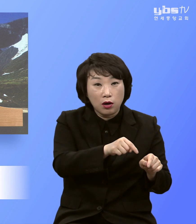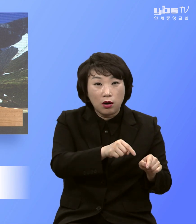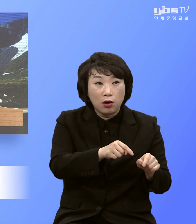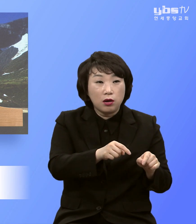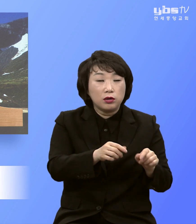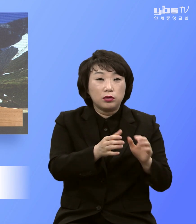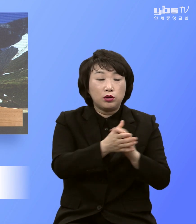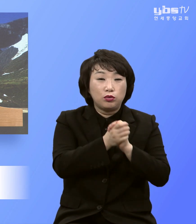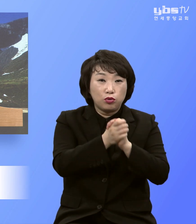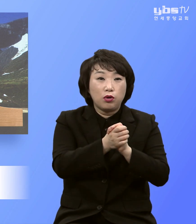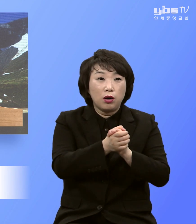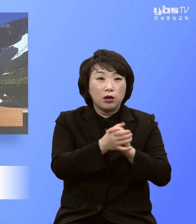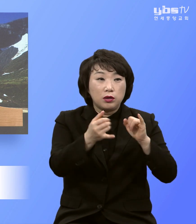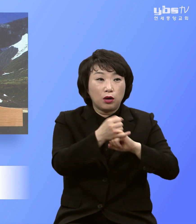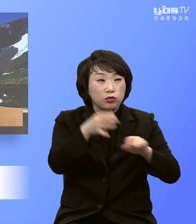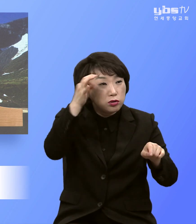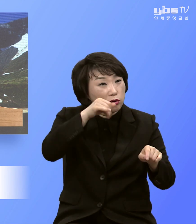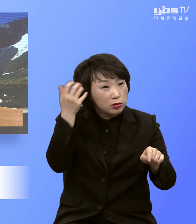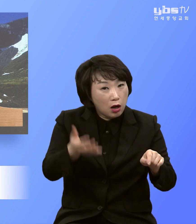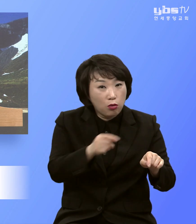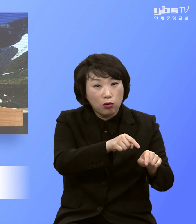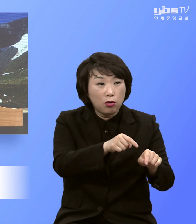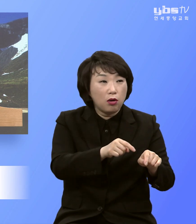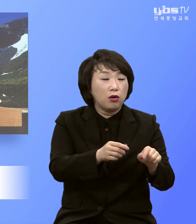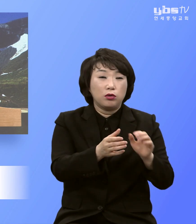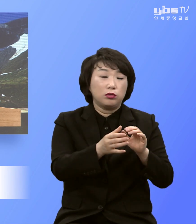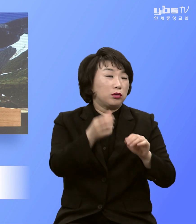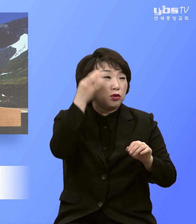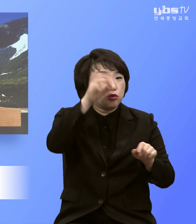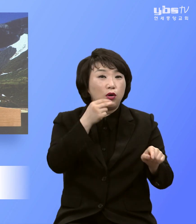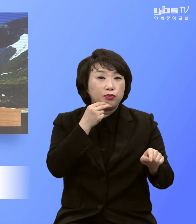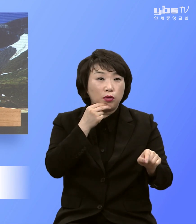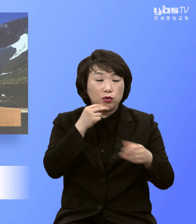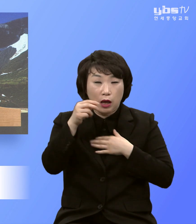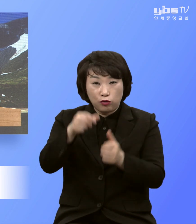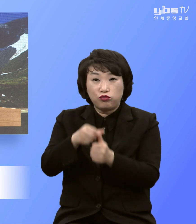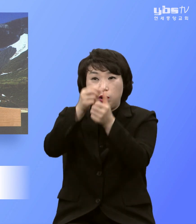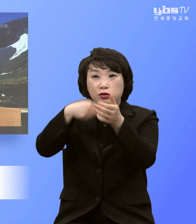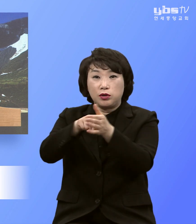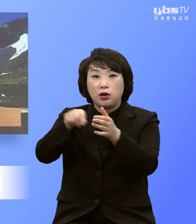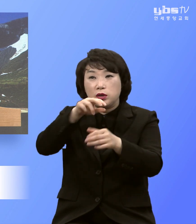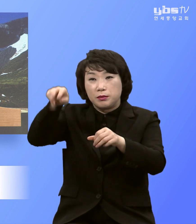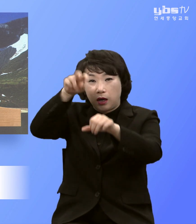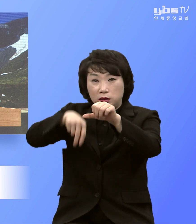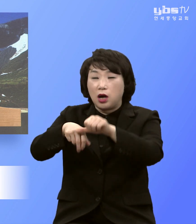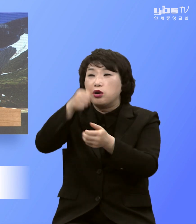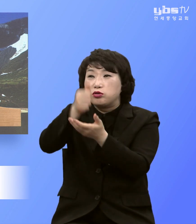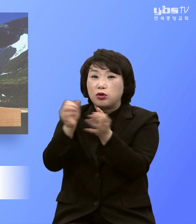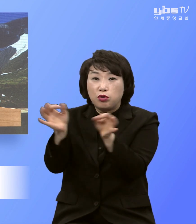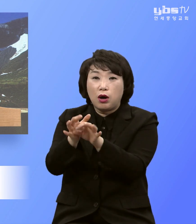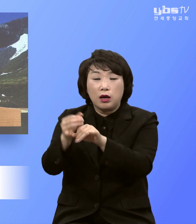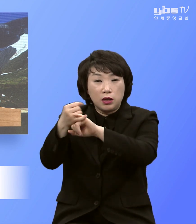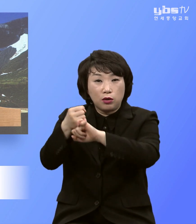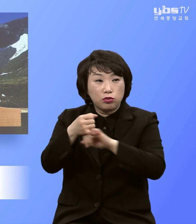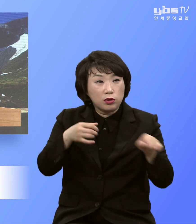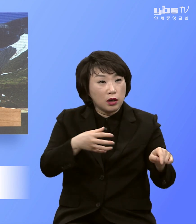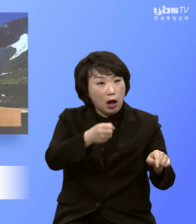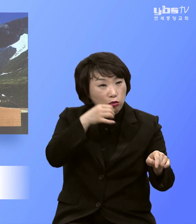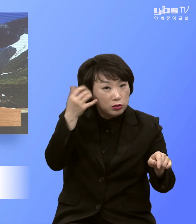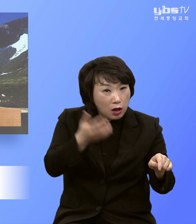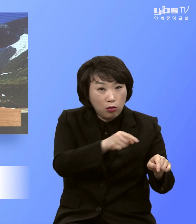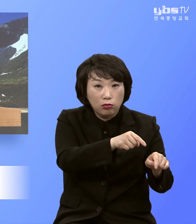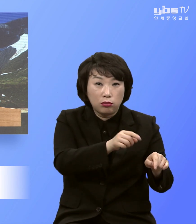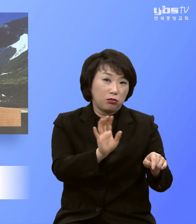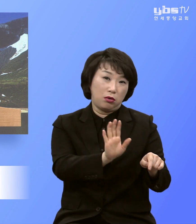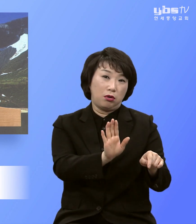인정했어요. 기도하는 데 약속을 인정하지 않는 자가 날 위해 죽으신 십자가의 속죄의 약속을 그가 받아들이겠느냐